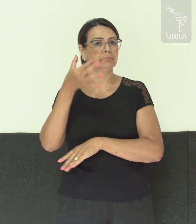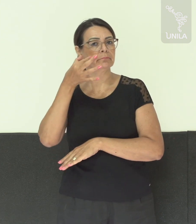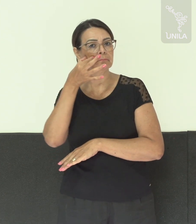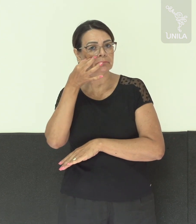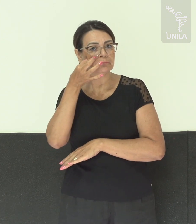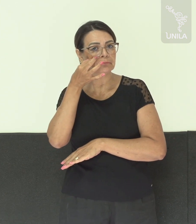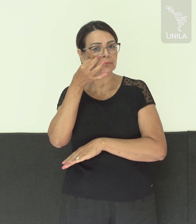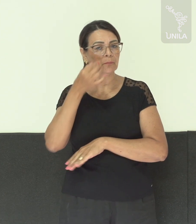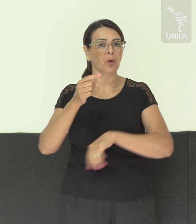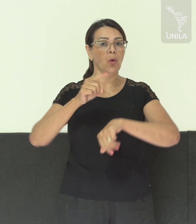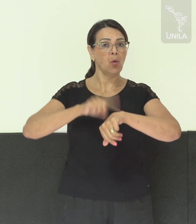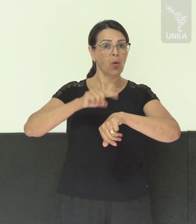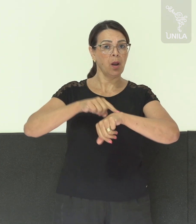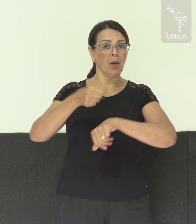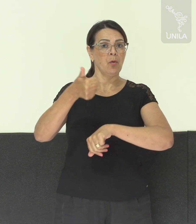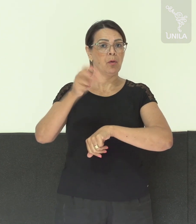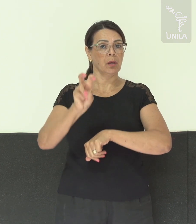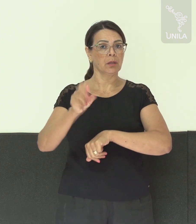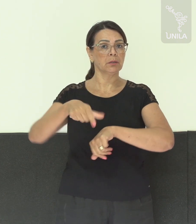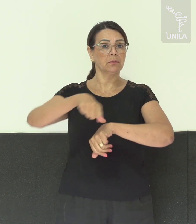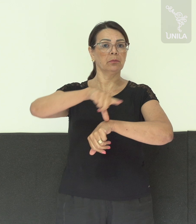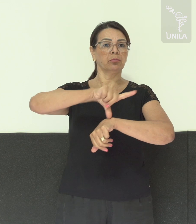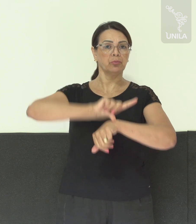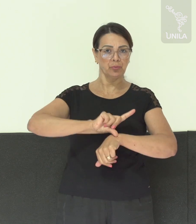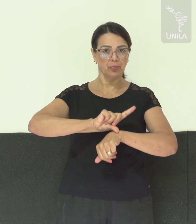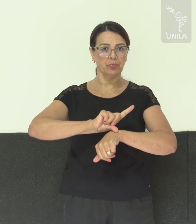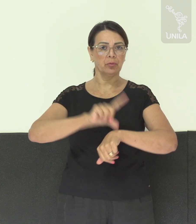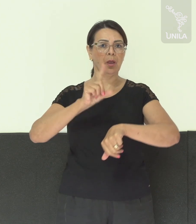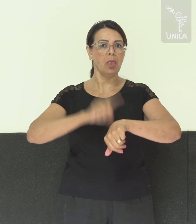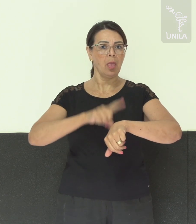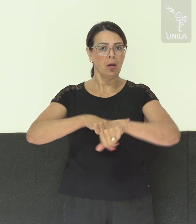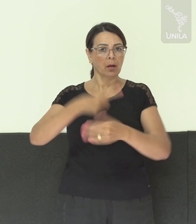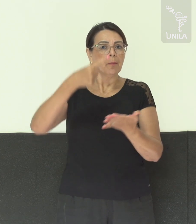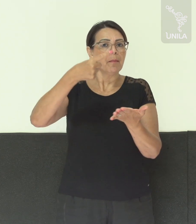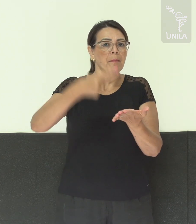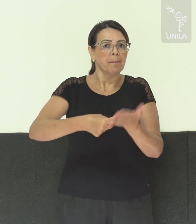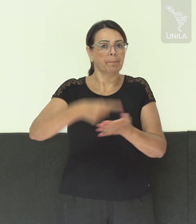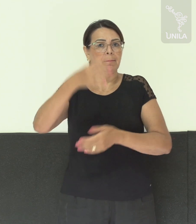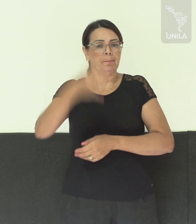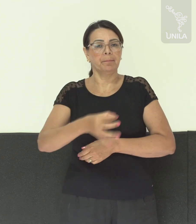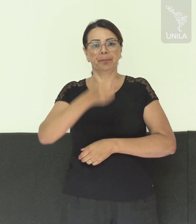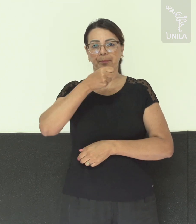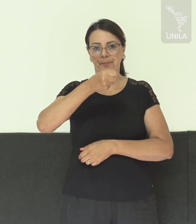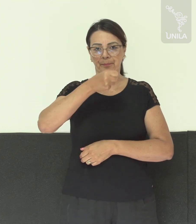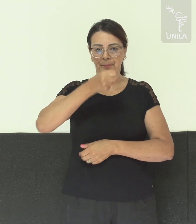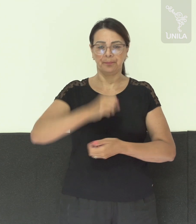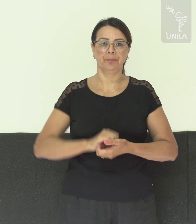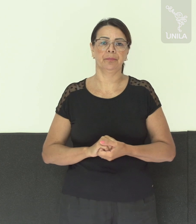com pelo menos 15 minutos de antecedência à hora agendada para a entrevista.